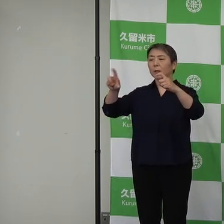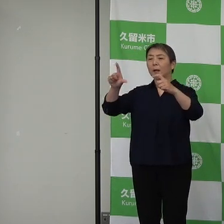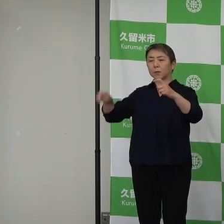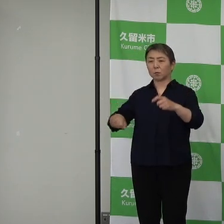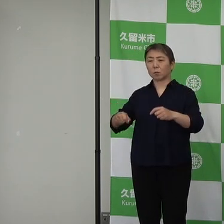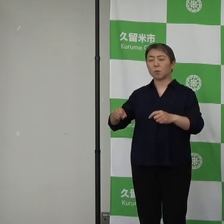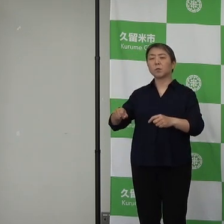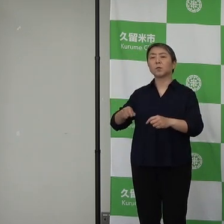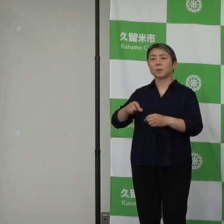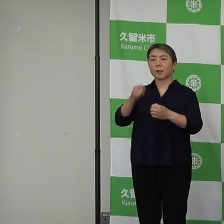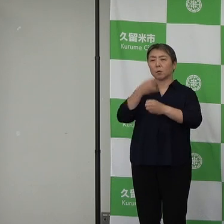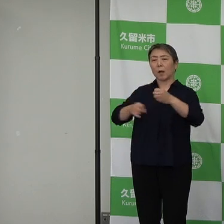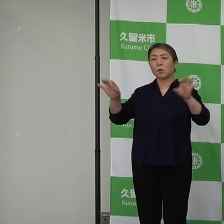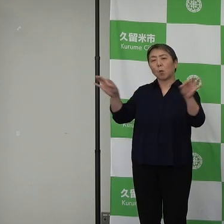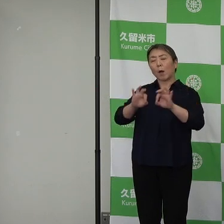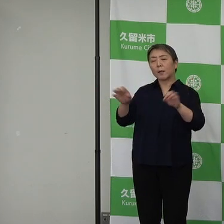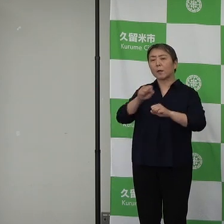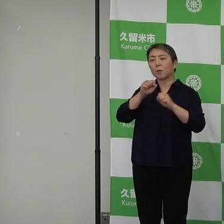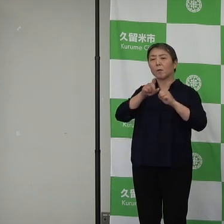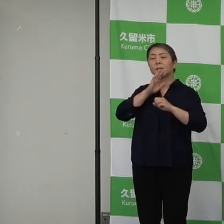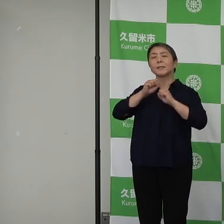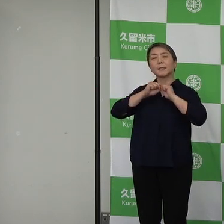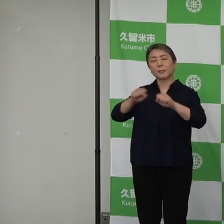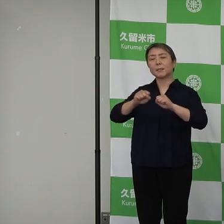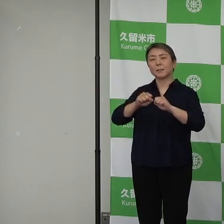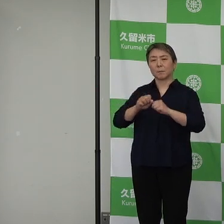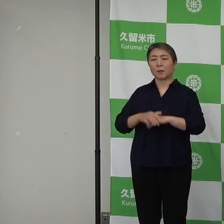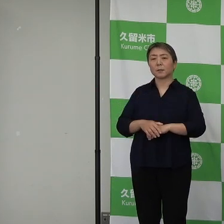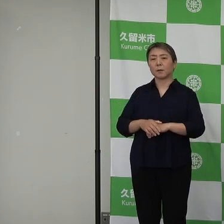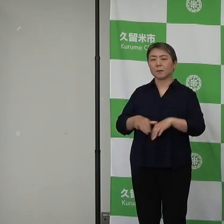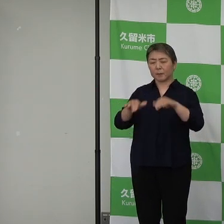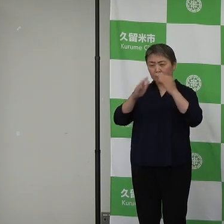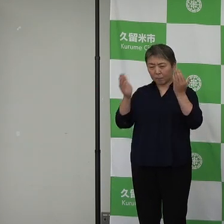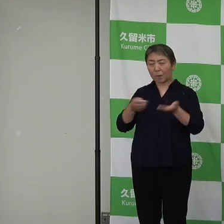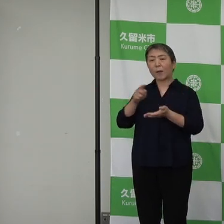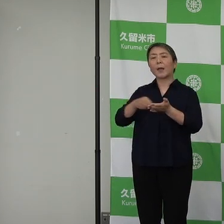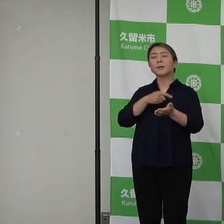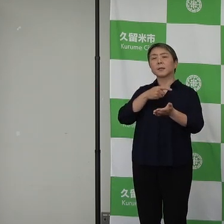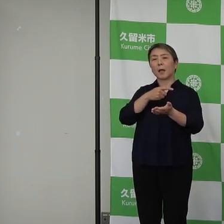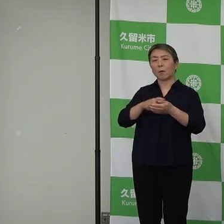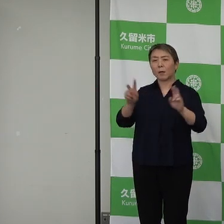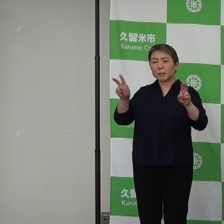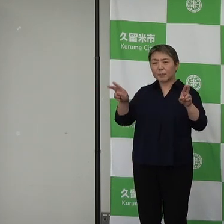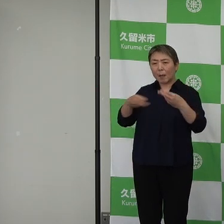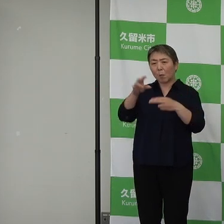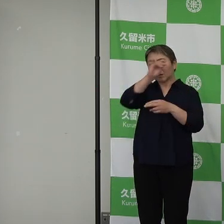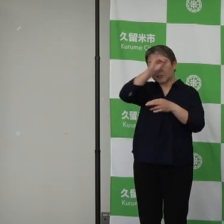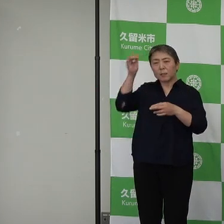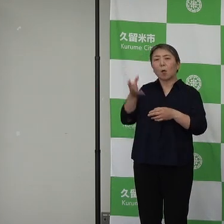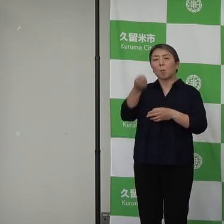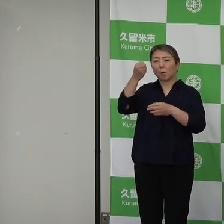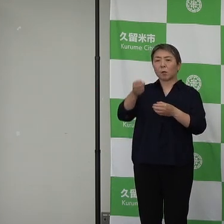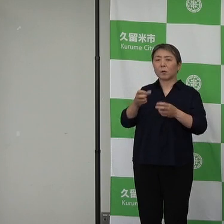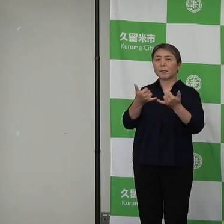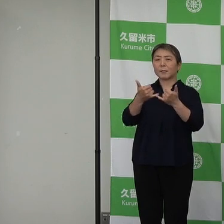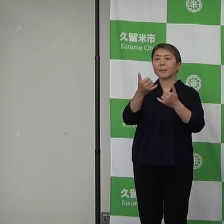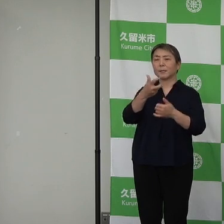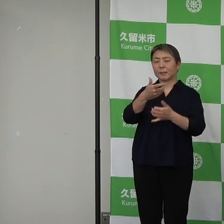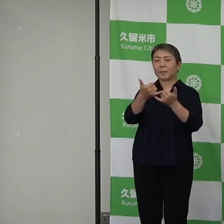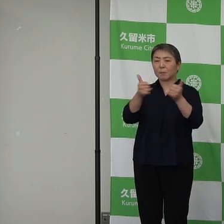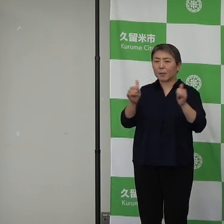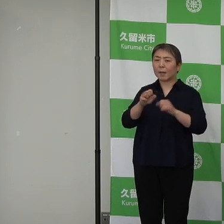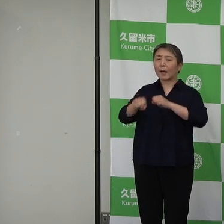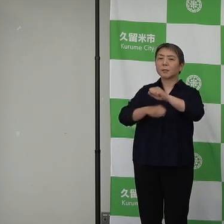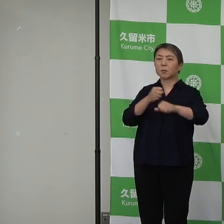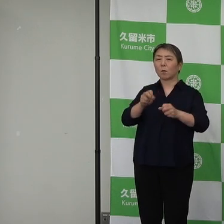ドファンディングを実施をいたします。なお事業を進めていく際は専門的知見がある市民活動サポ